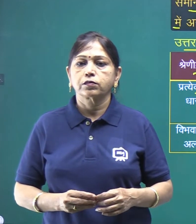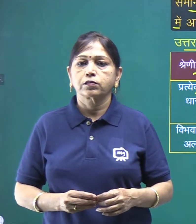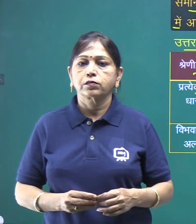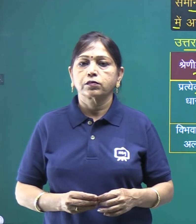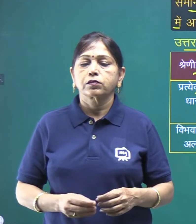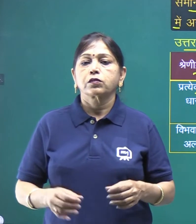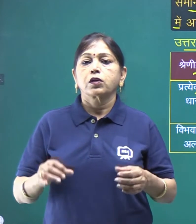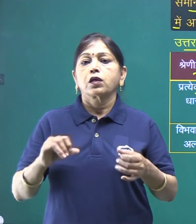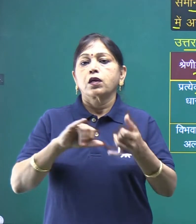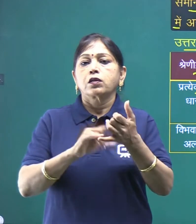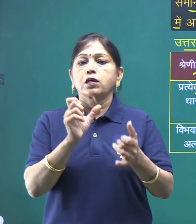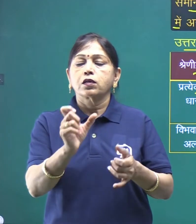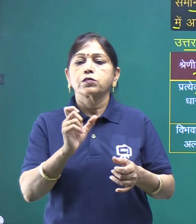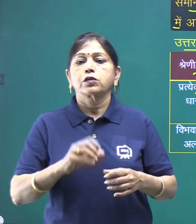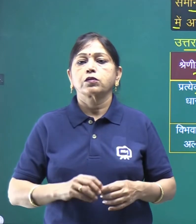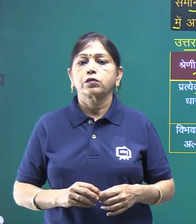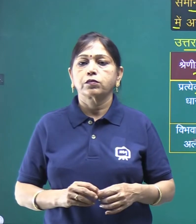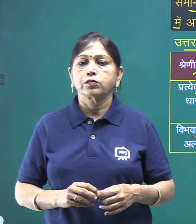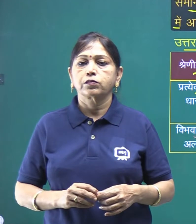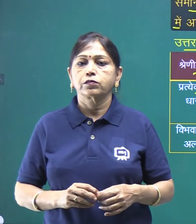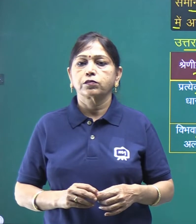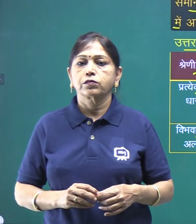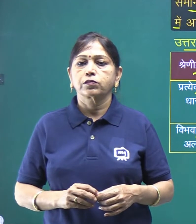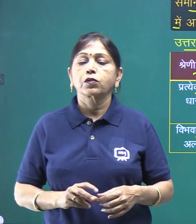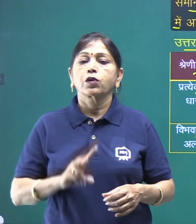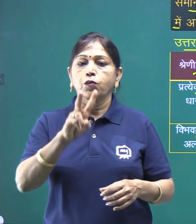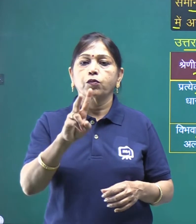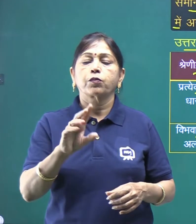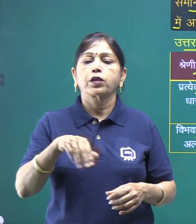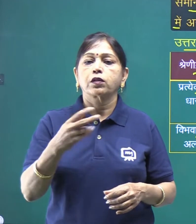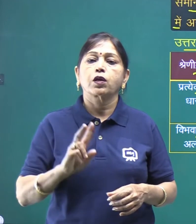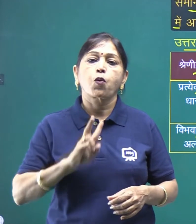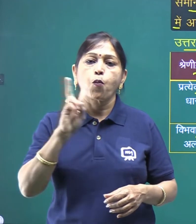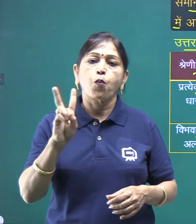श्रेणी क्रम संयोजन में विभवांतर का मान